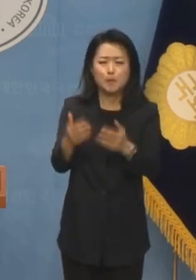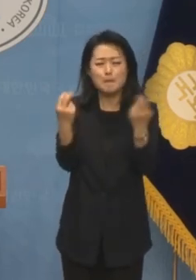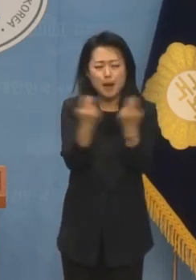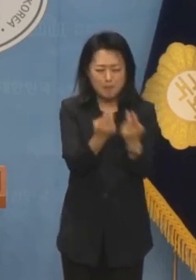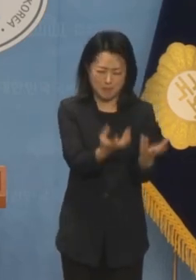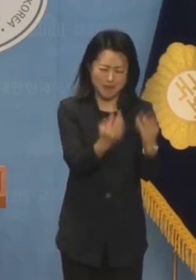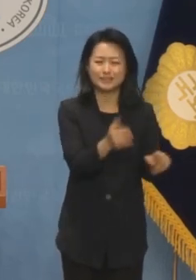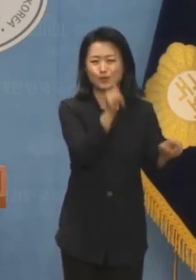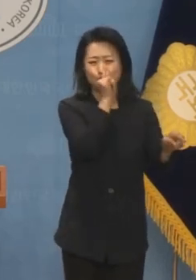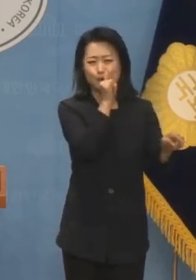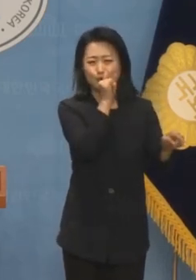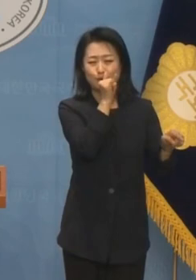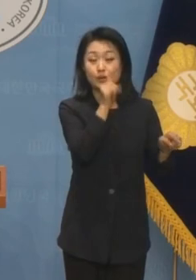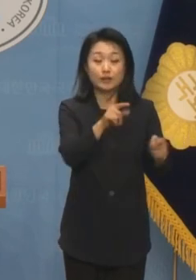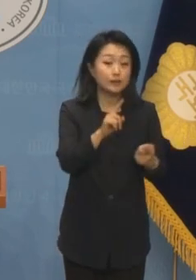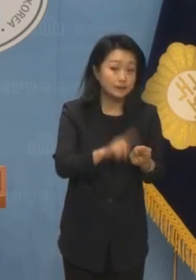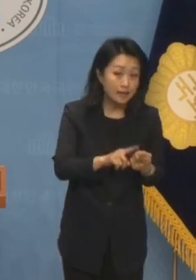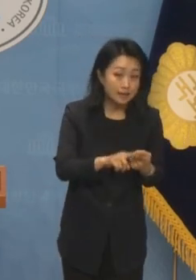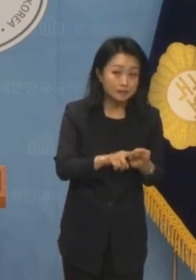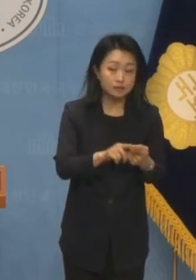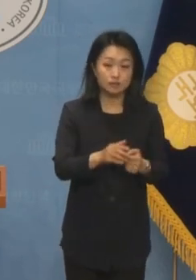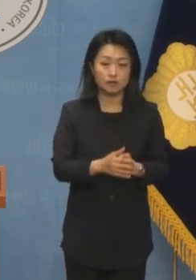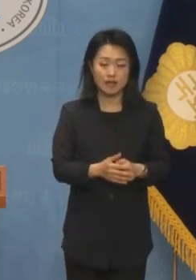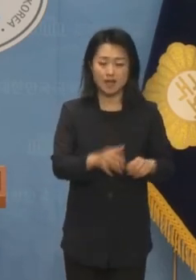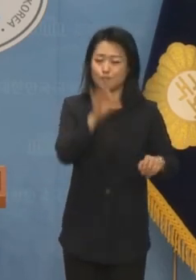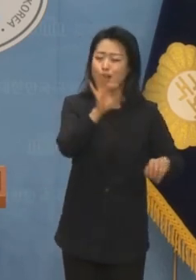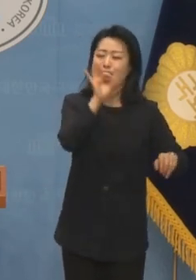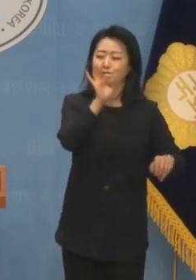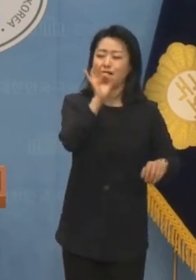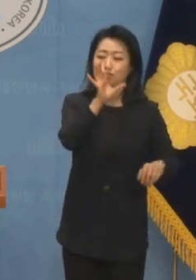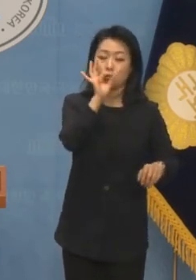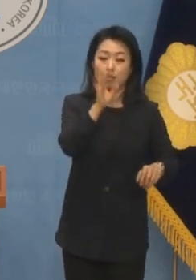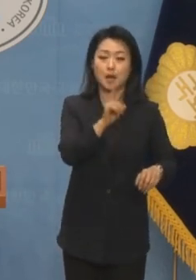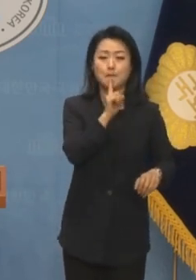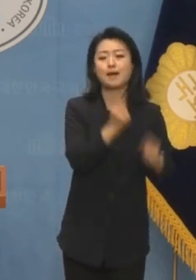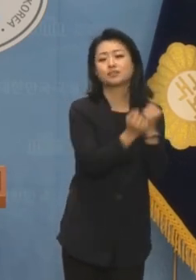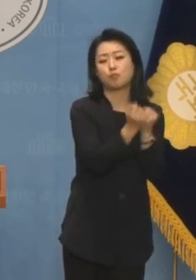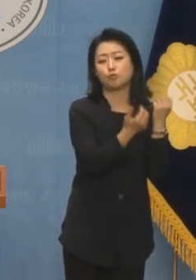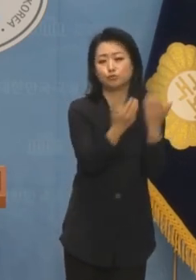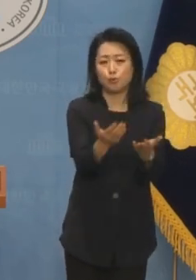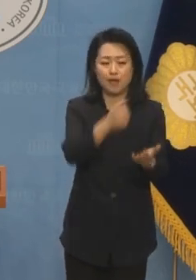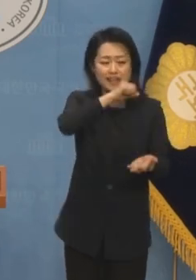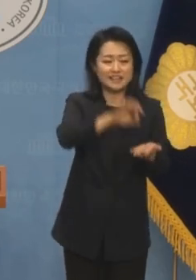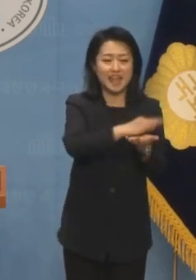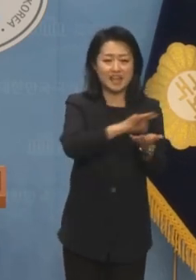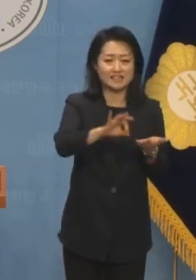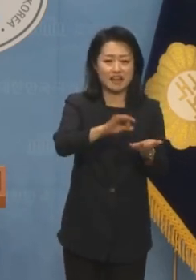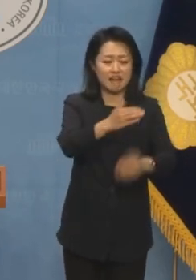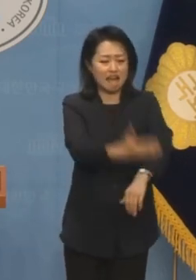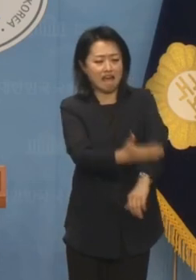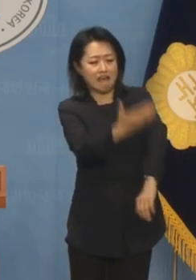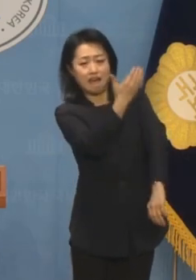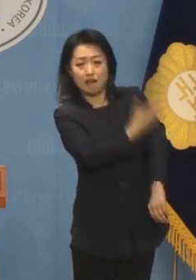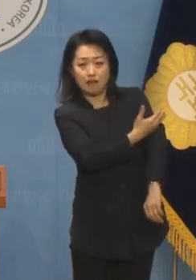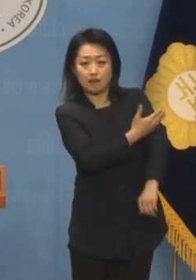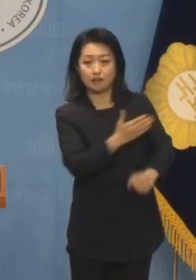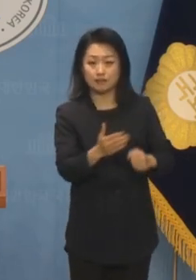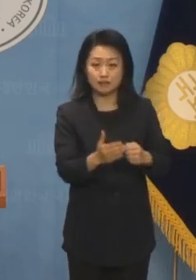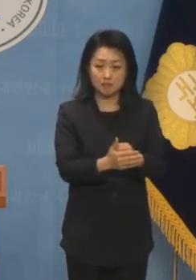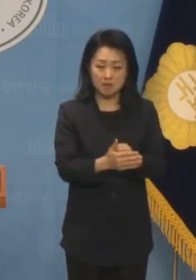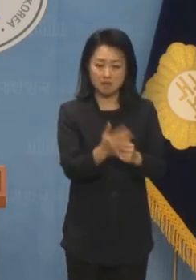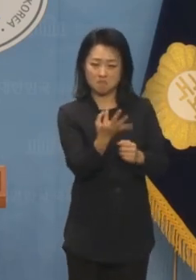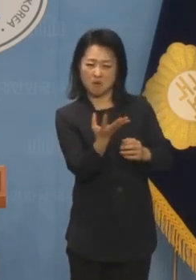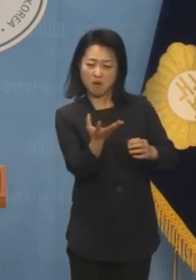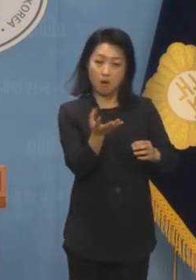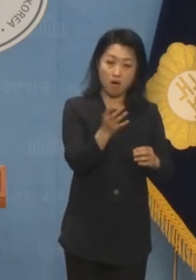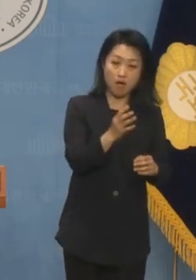가지입니다. 이를 상쇄 불가능한 비용으로만 설명하고 예산 규모를 부풀려서 수조 원이 드는